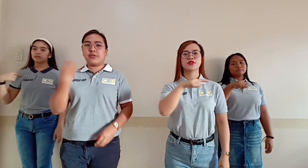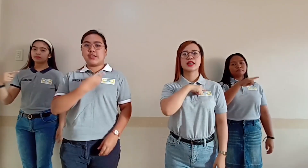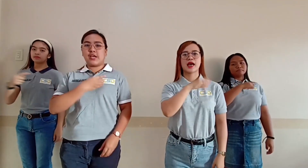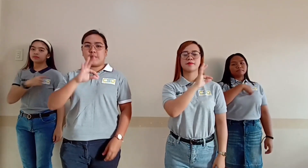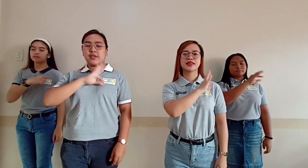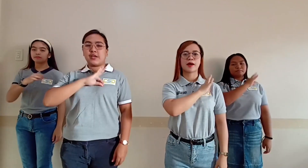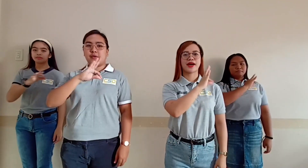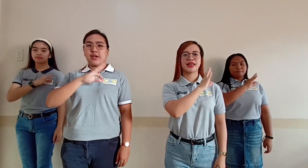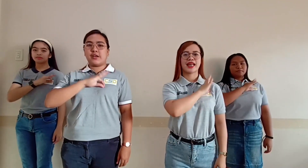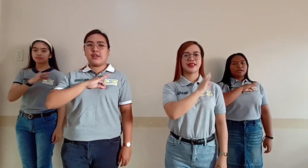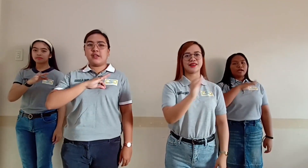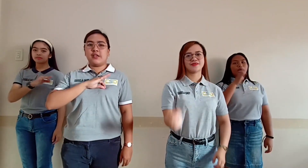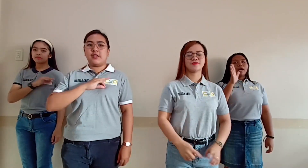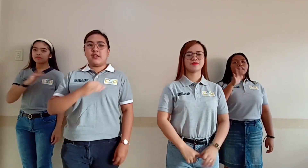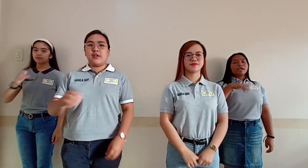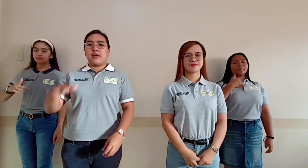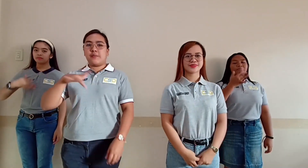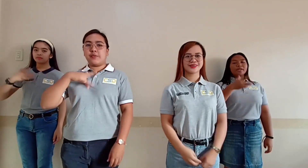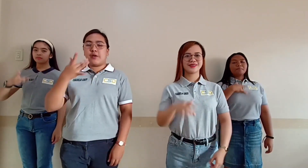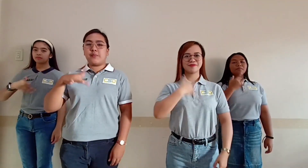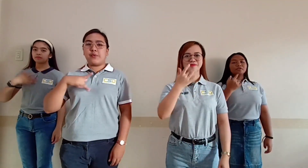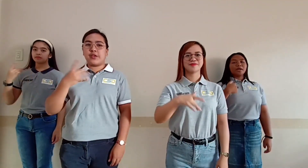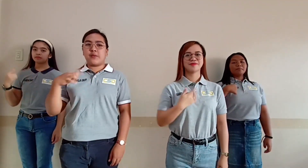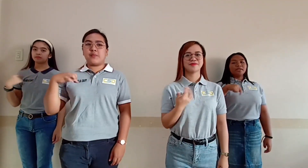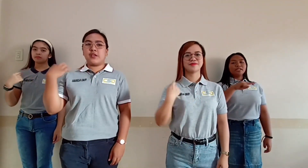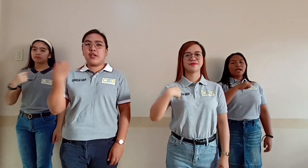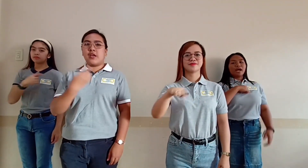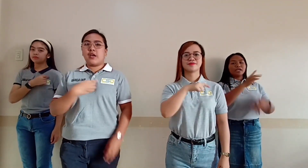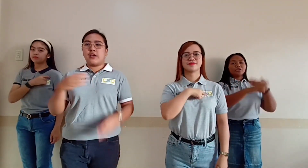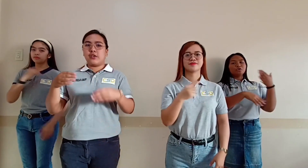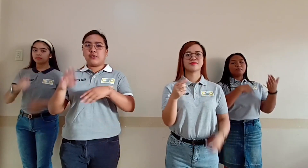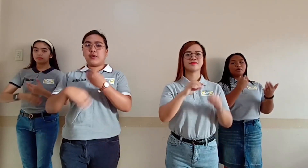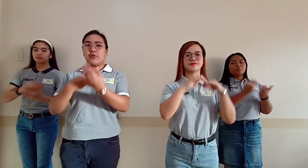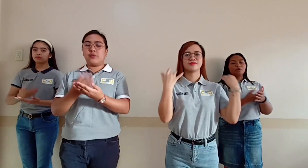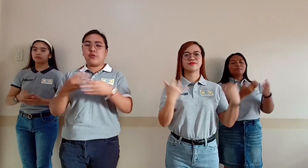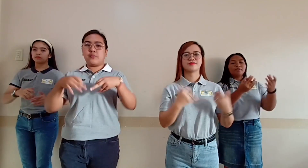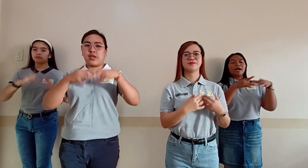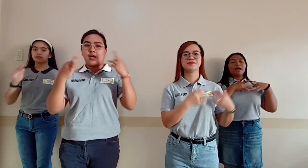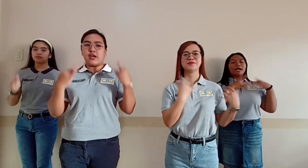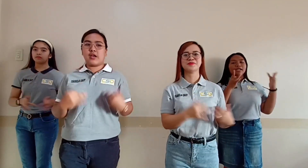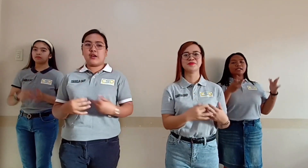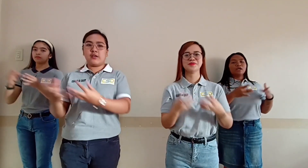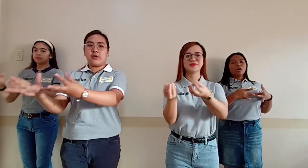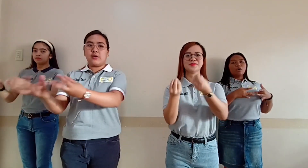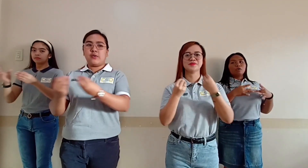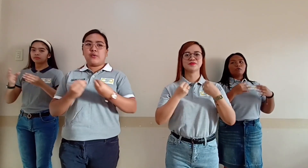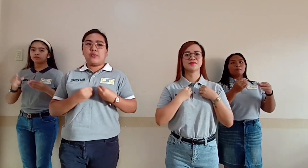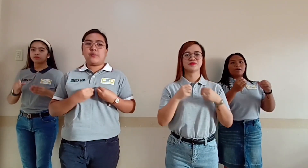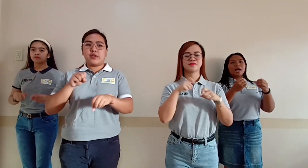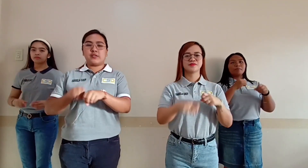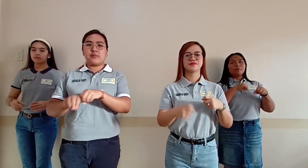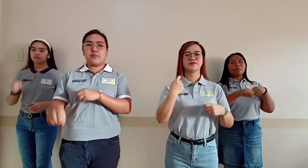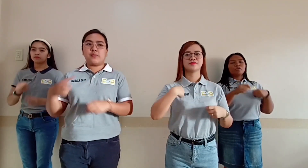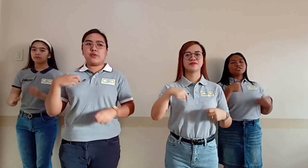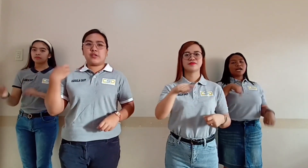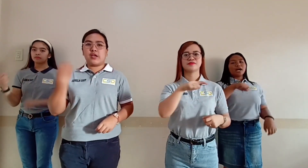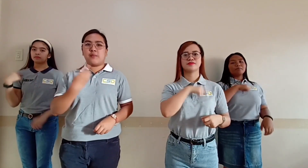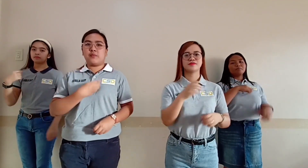sa aming kapahanan. Ramdam po namin ang inyong marugdob na hangarin upang kami po sa aming